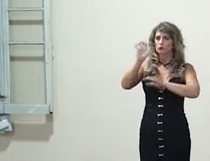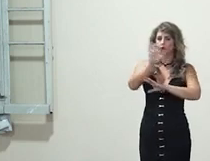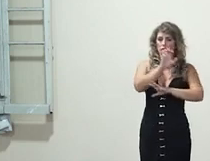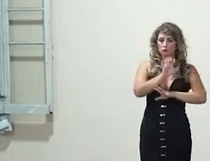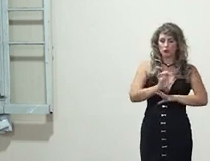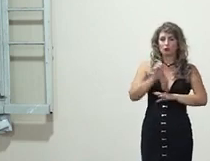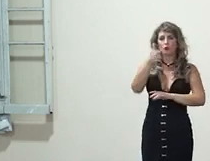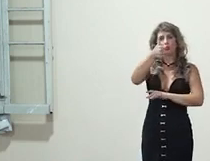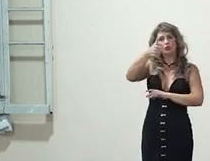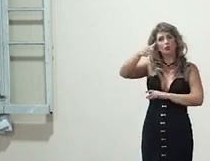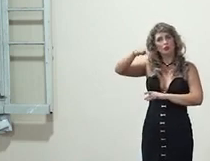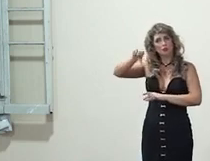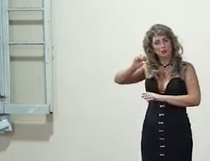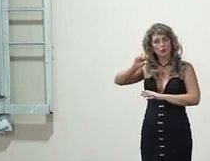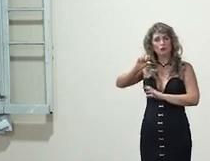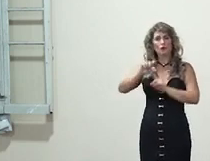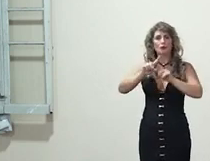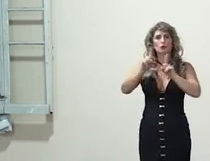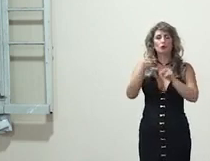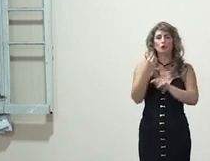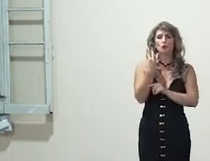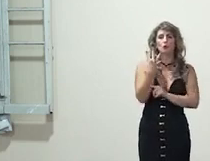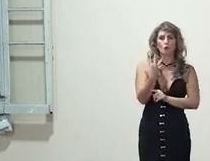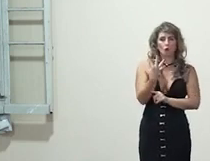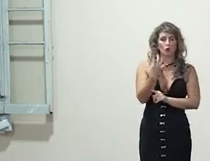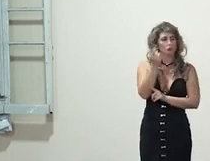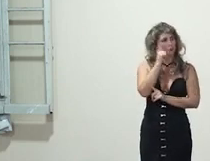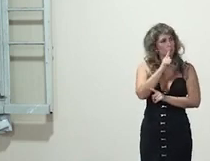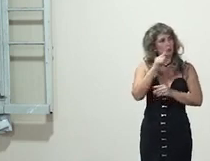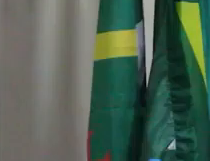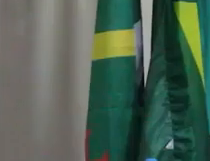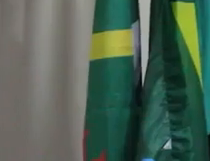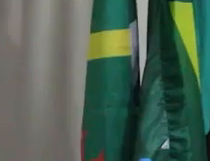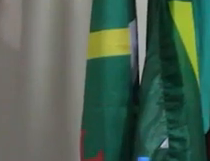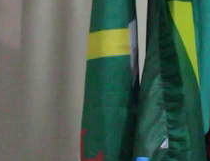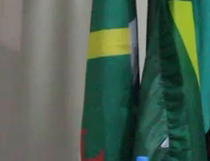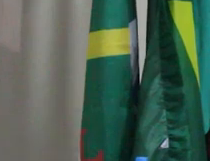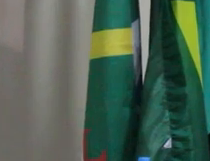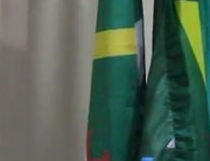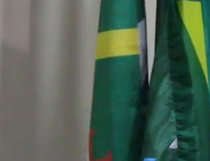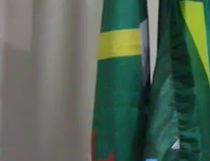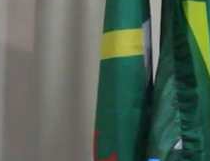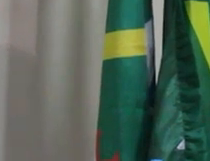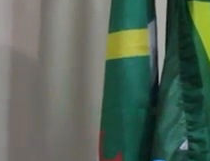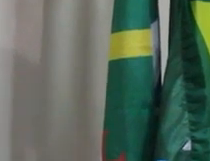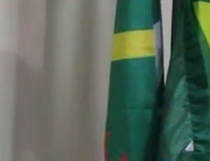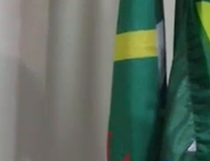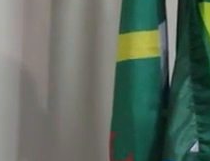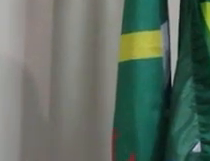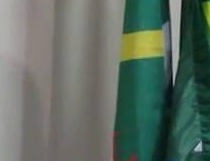são 19, mas só 4 conseguiram entregar, e o Litoral do Paraná foi uma das que entregou o projeto